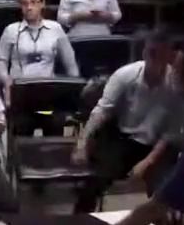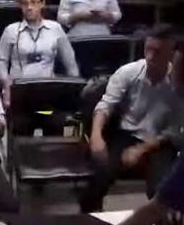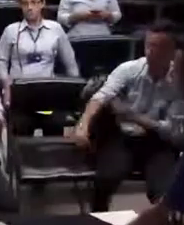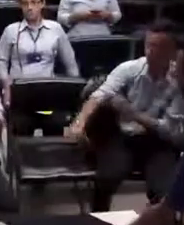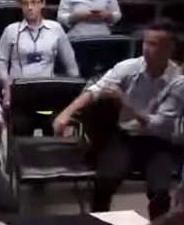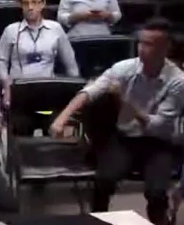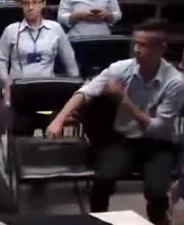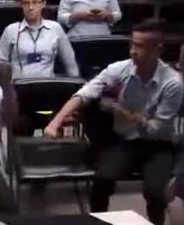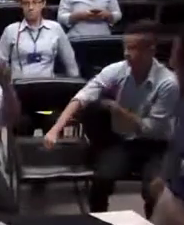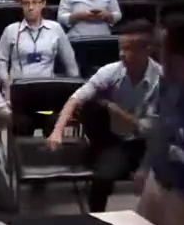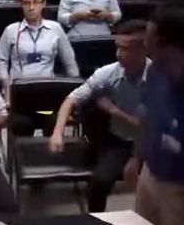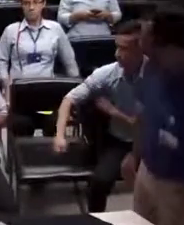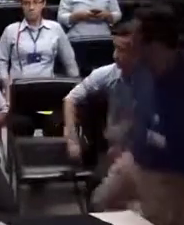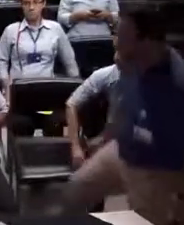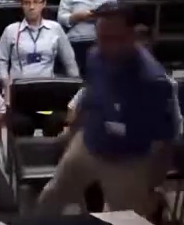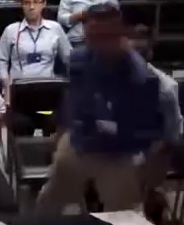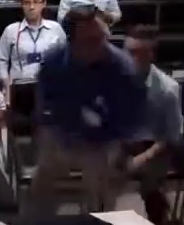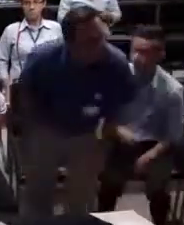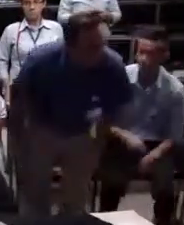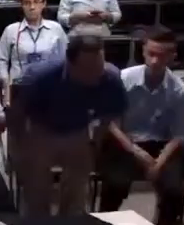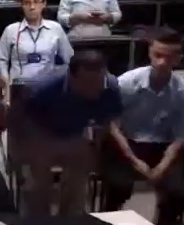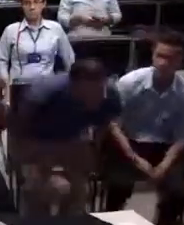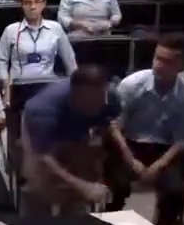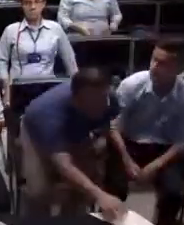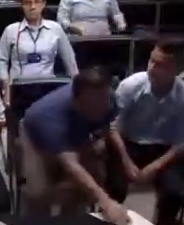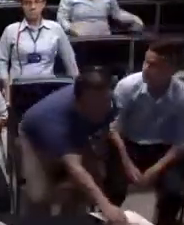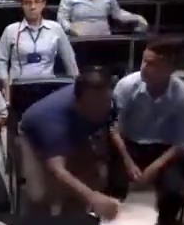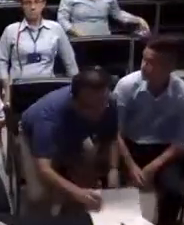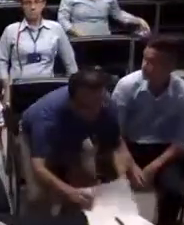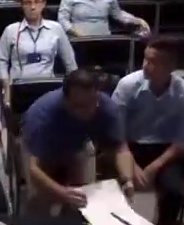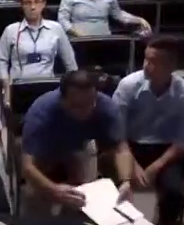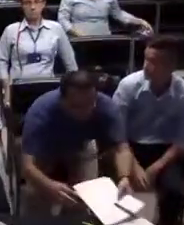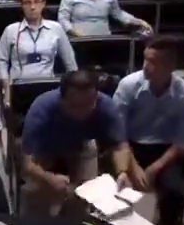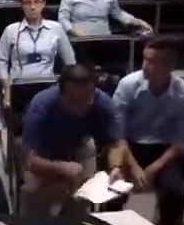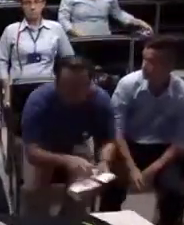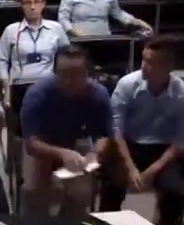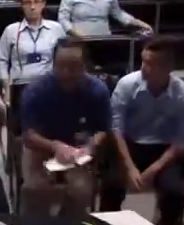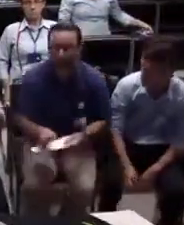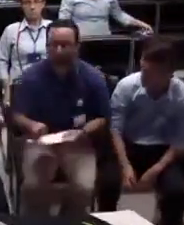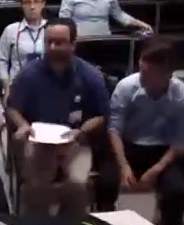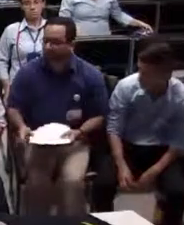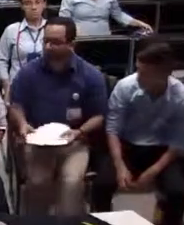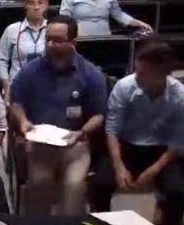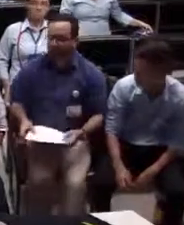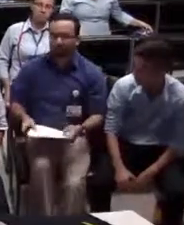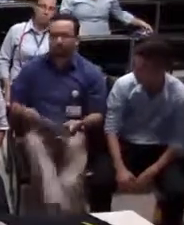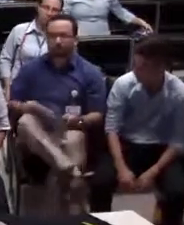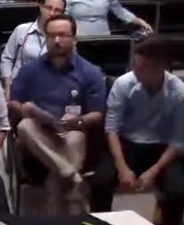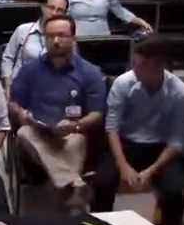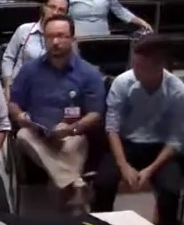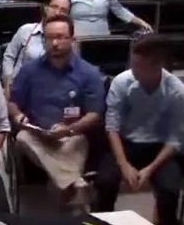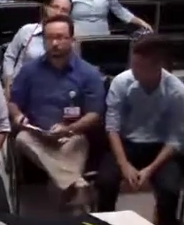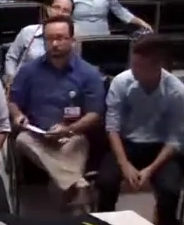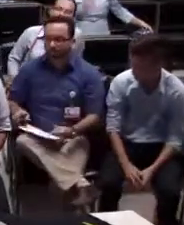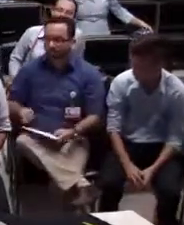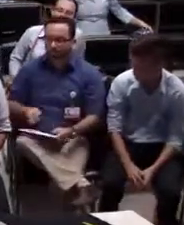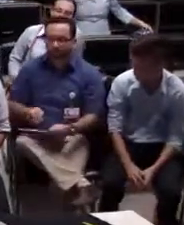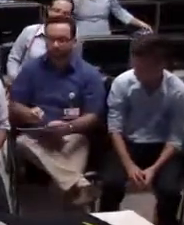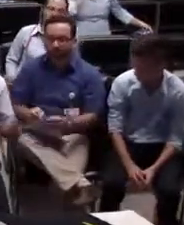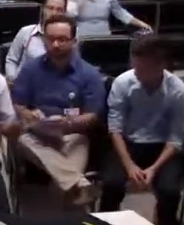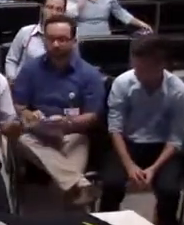Buenas tardes. El tema pues sobre la comunicación y los procesos comunicativos en la